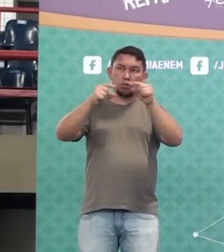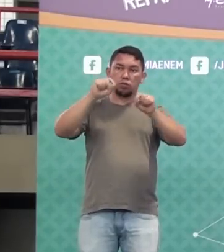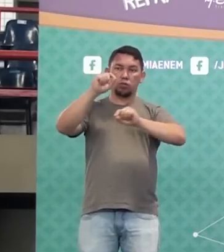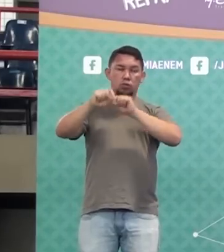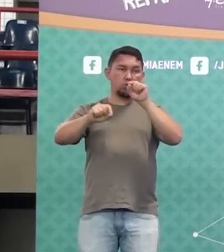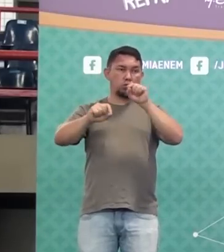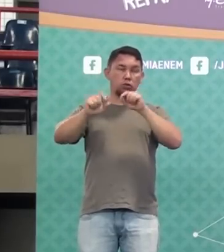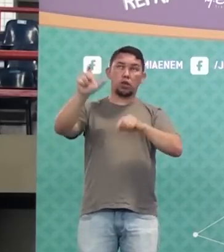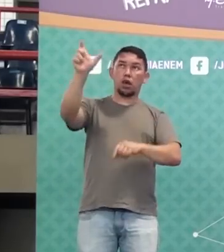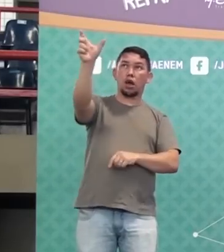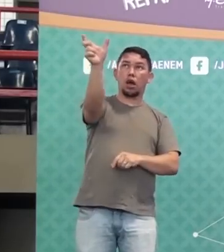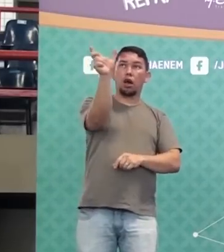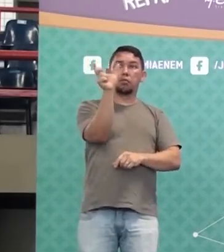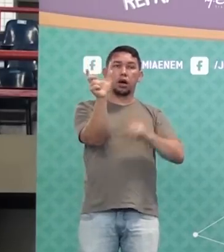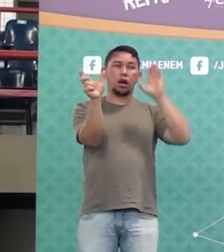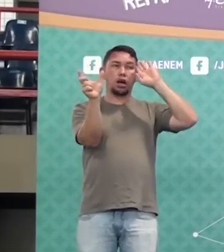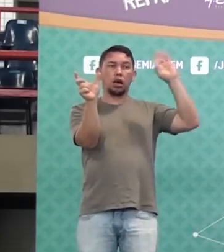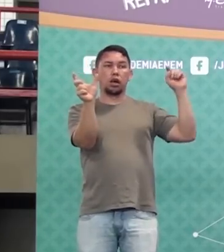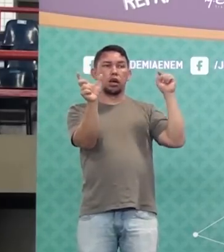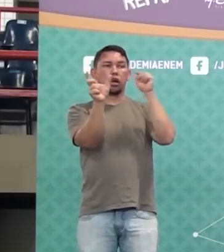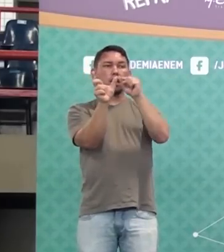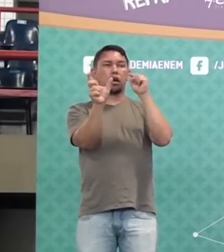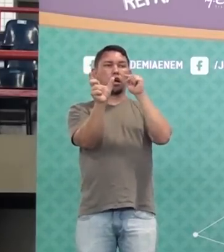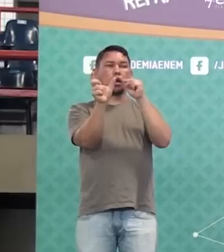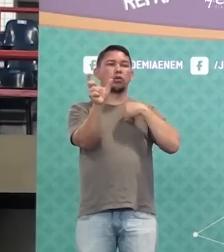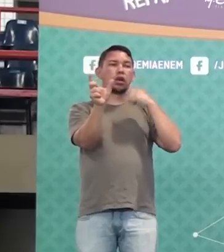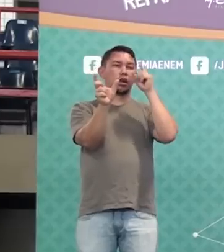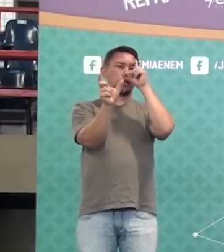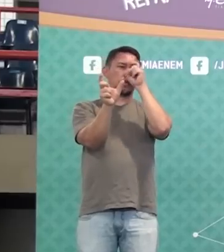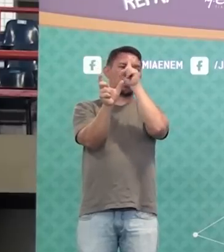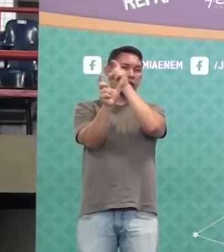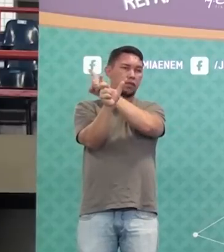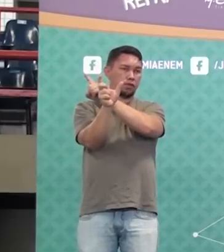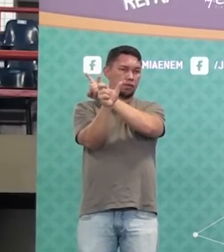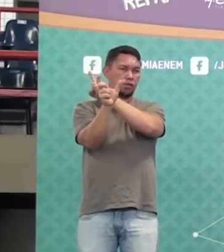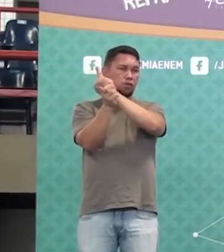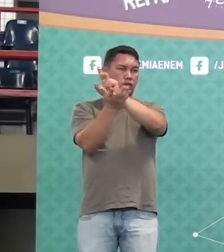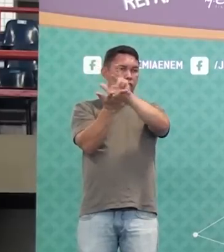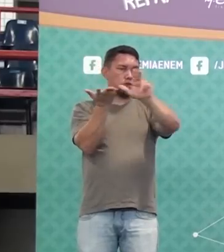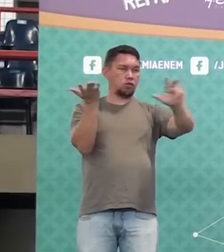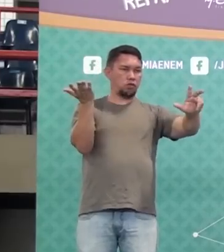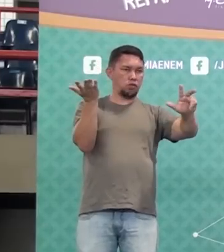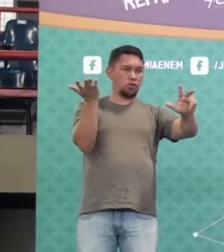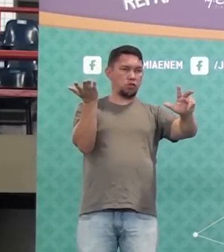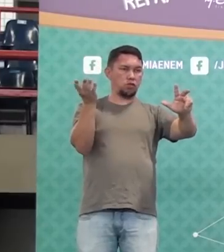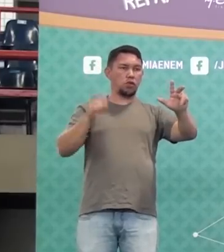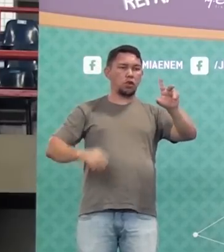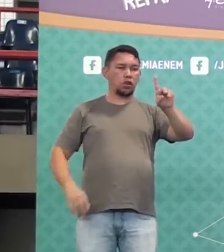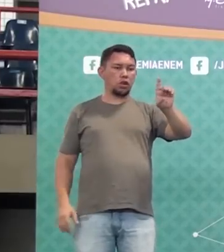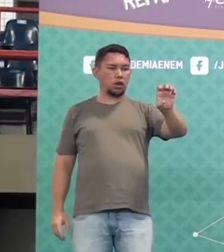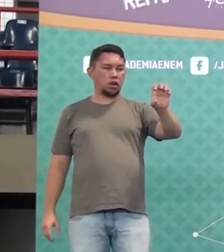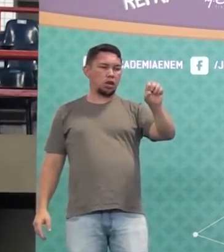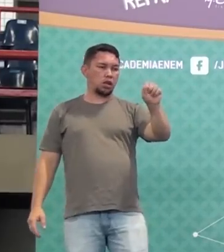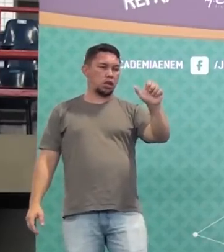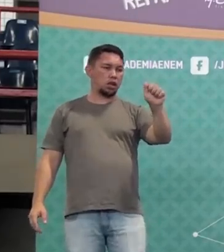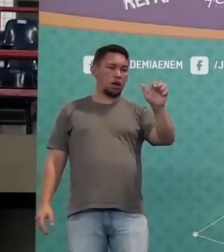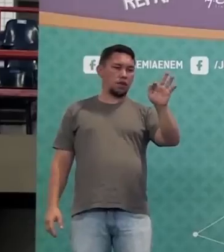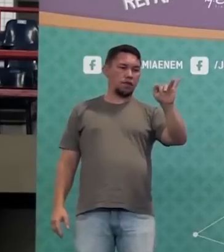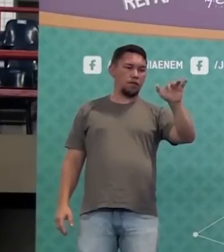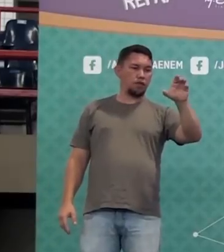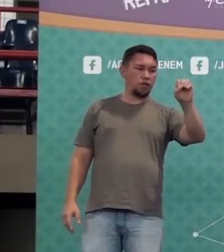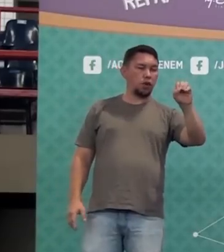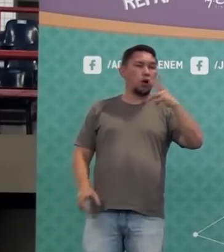ter como a palavra-chave o nome desafios. Desafios é tudo aquilo que precisa